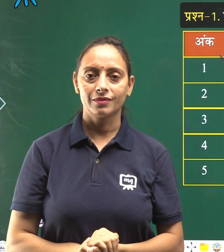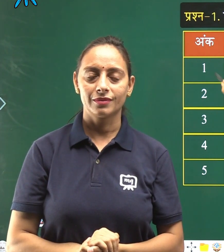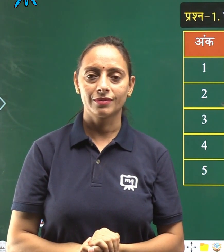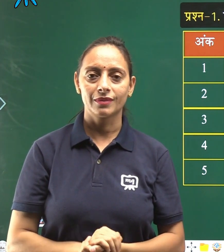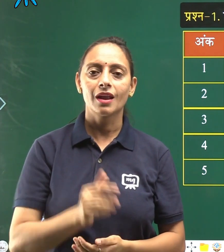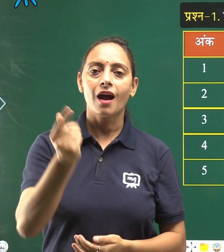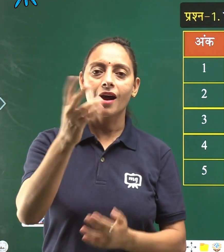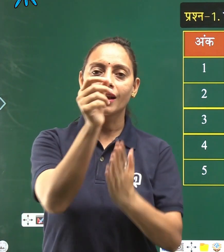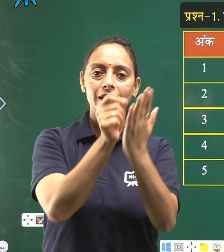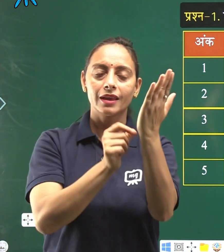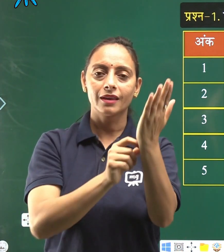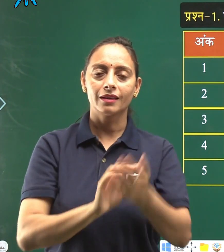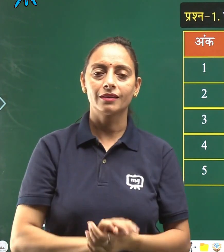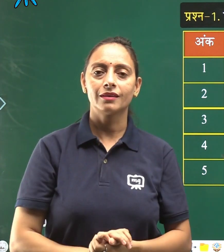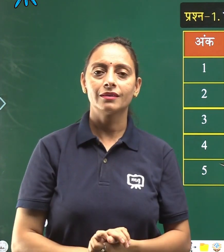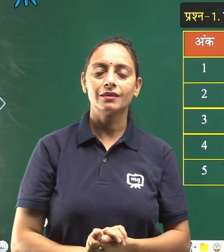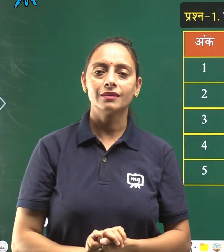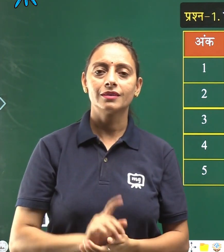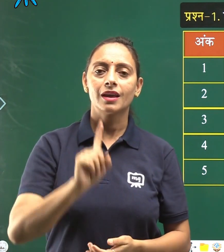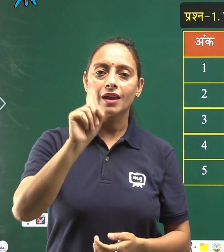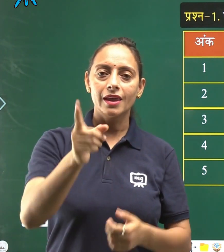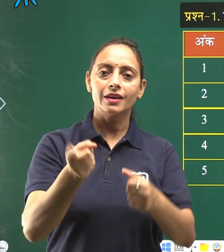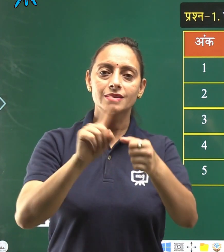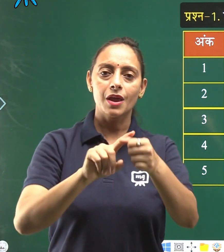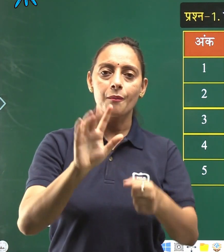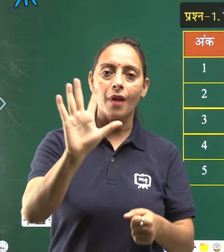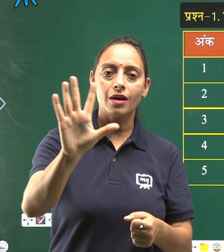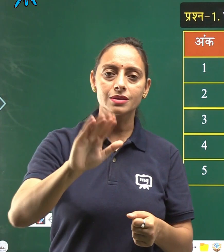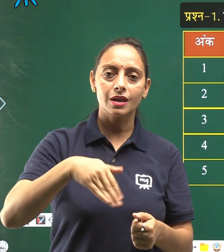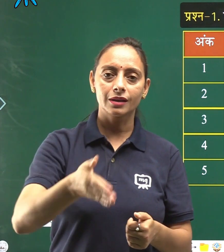अंक लिखे हैं 1 से 5 तक।